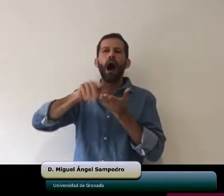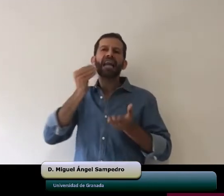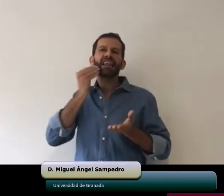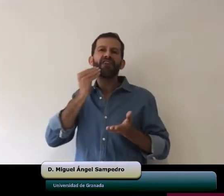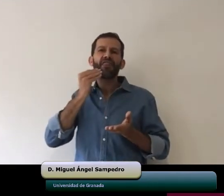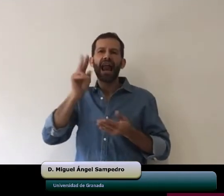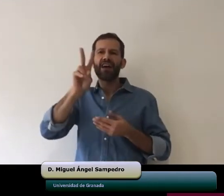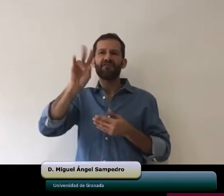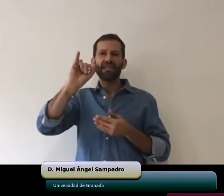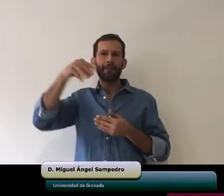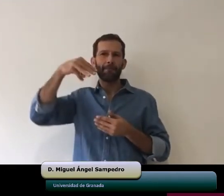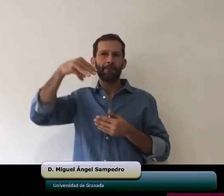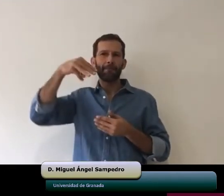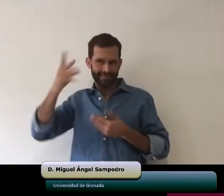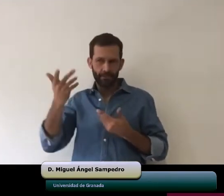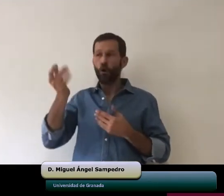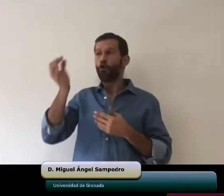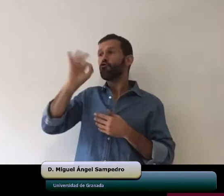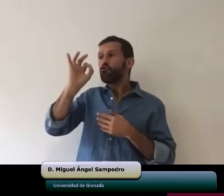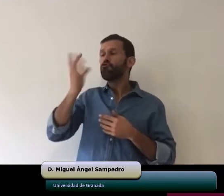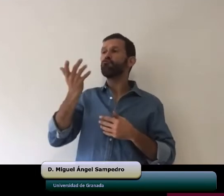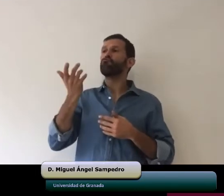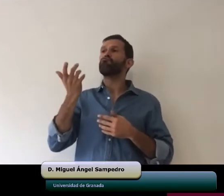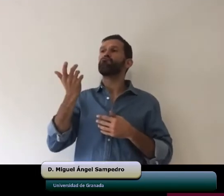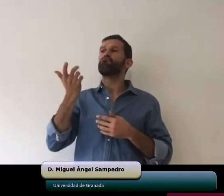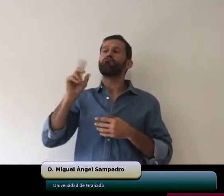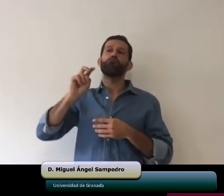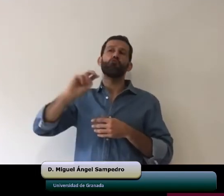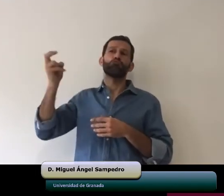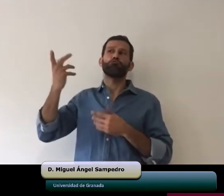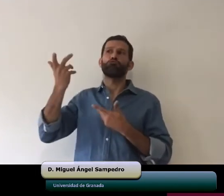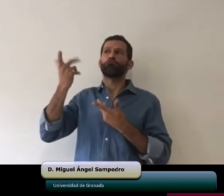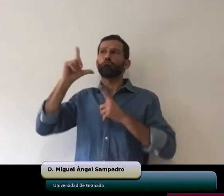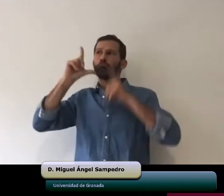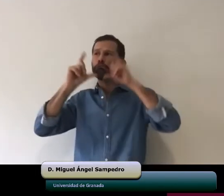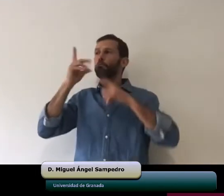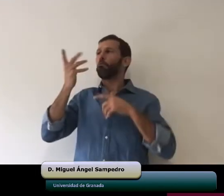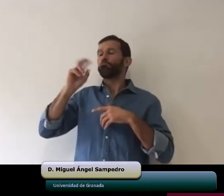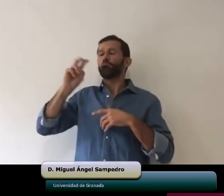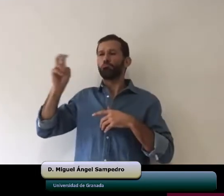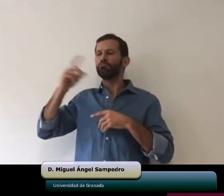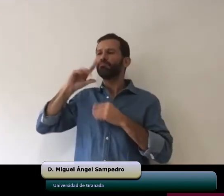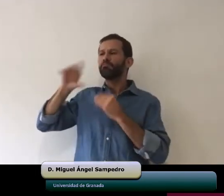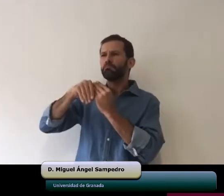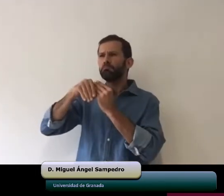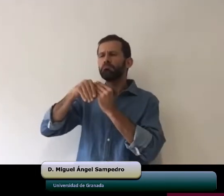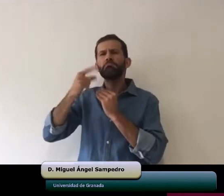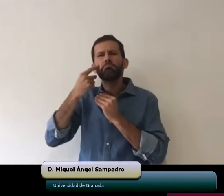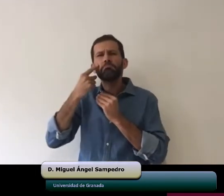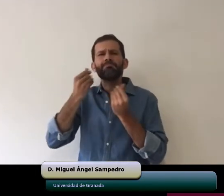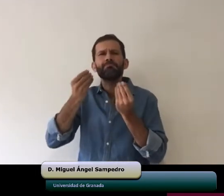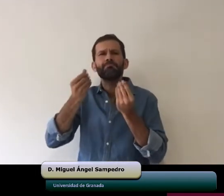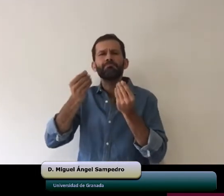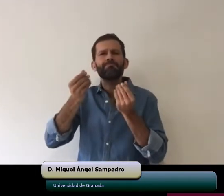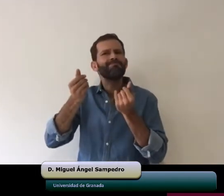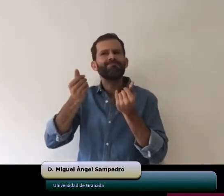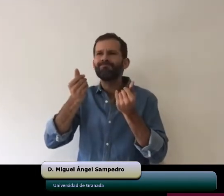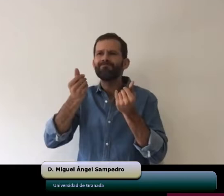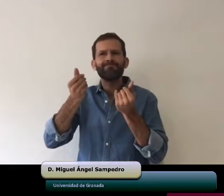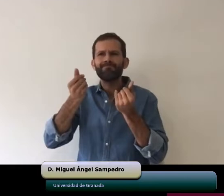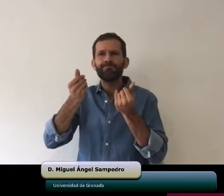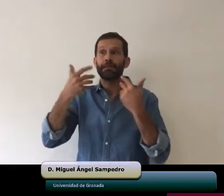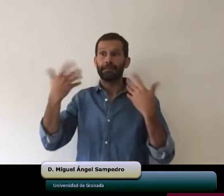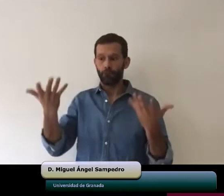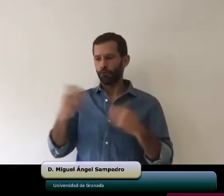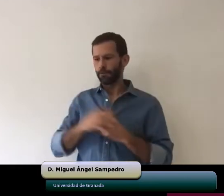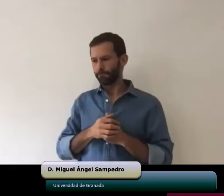abstractos. Para eso utilizamos no solo una lengua extranjera, sino también una lengua artificial denominada BIMI e incluso otros